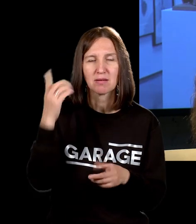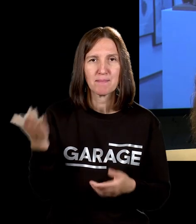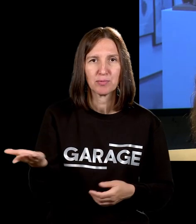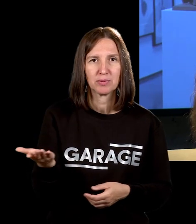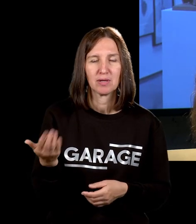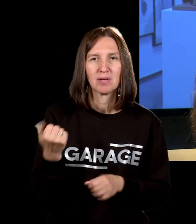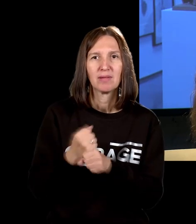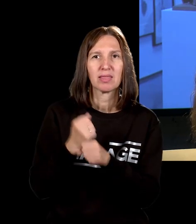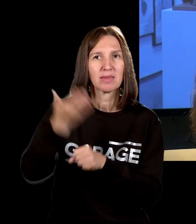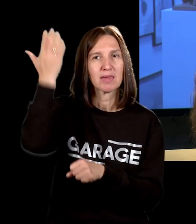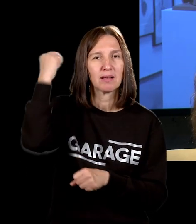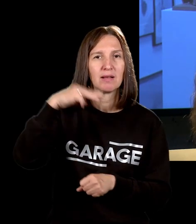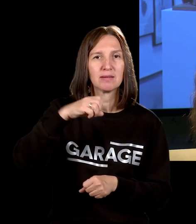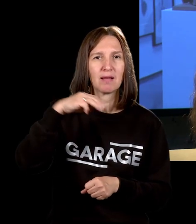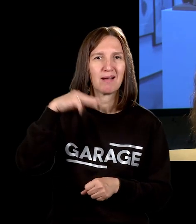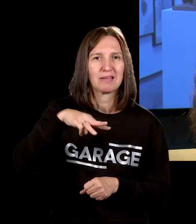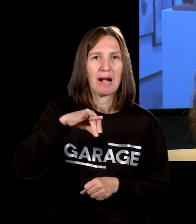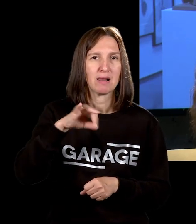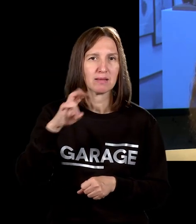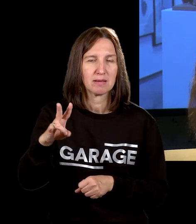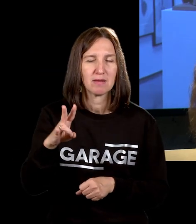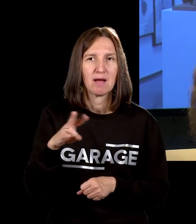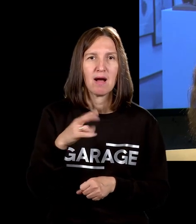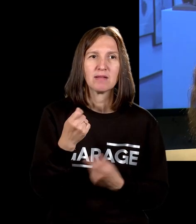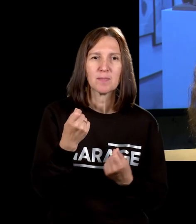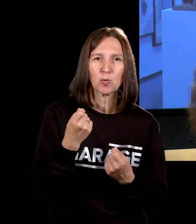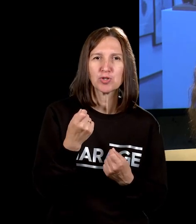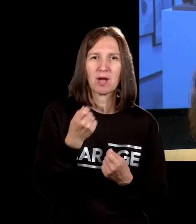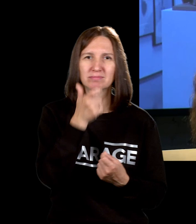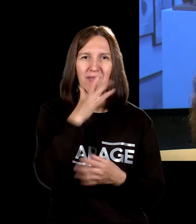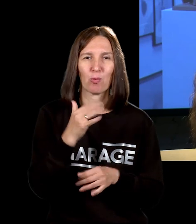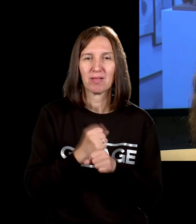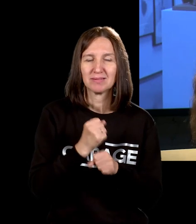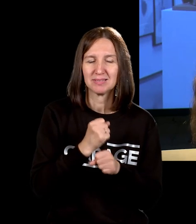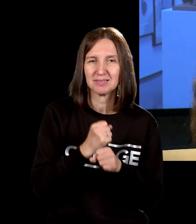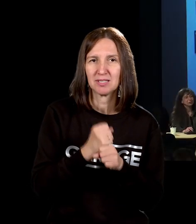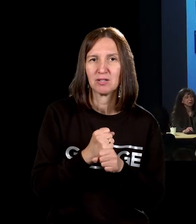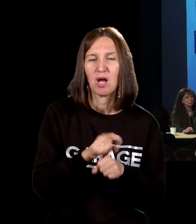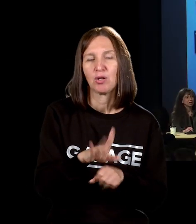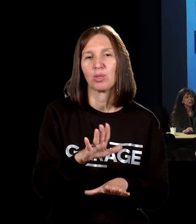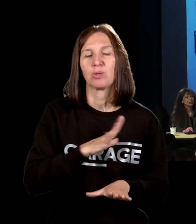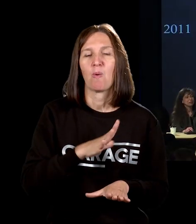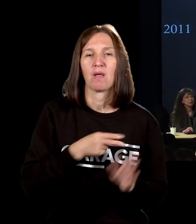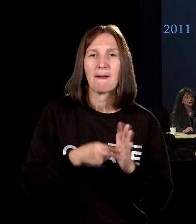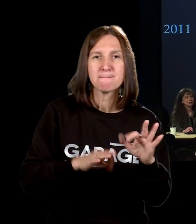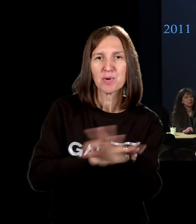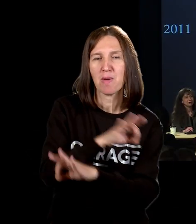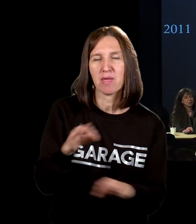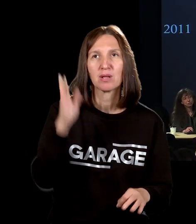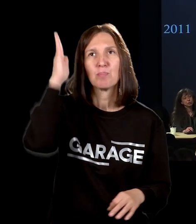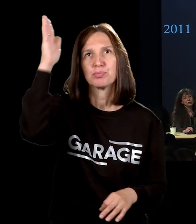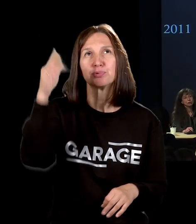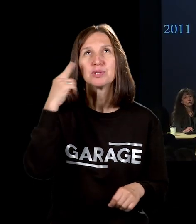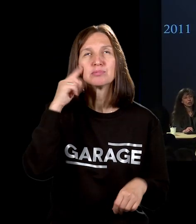коряво сделаны, потому что это только проект чего-то, что будет утопией, что однажды будет построено. И вот эта проектная,